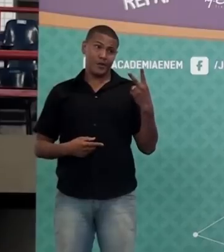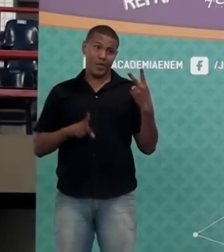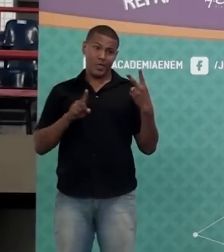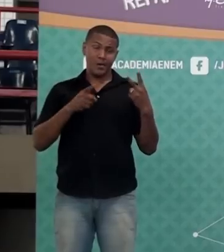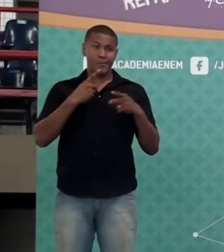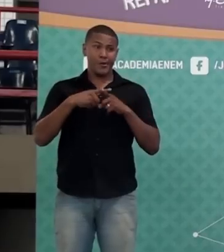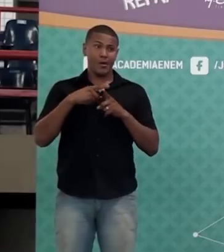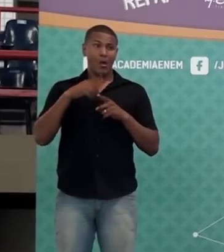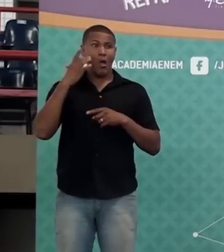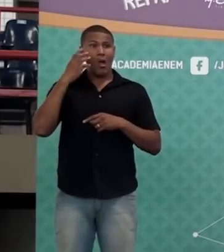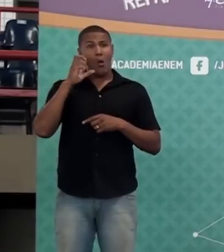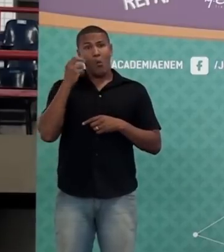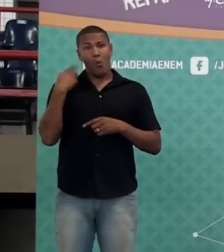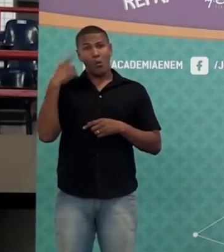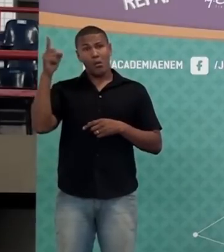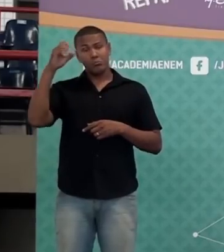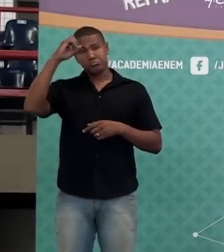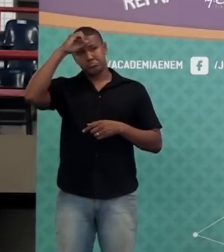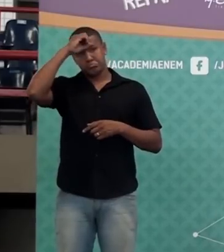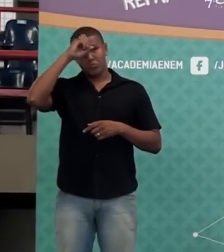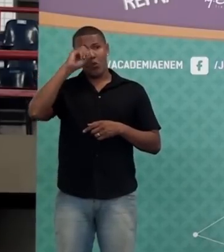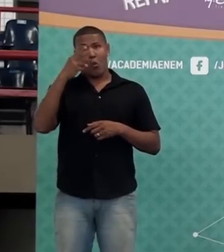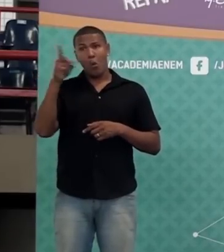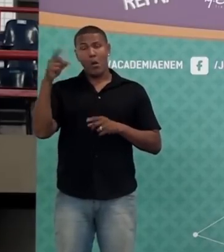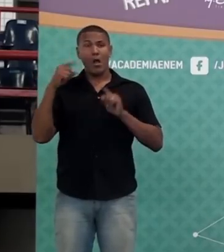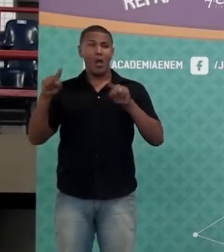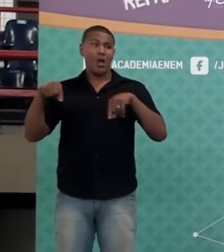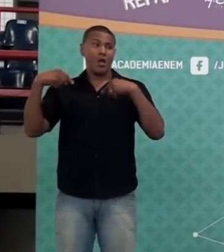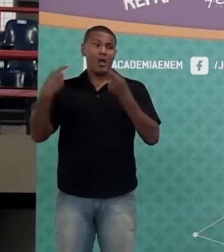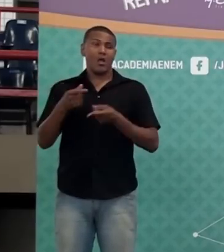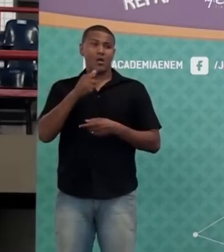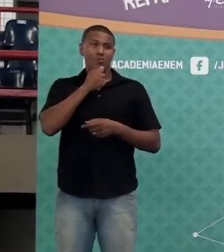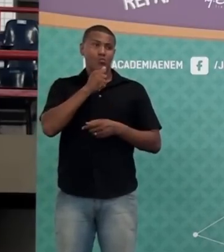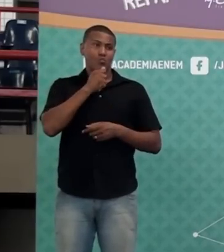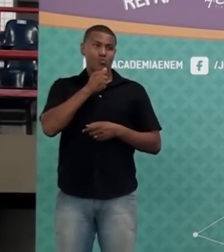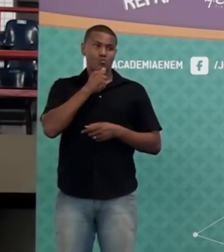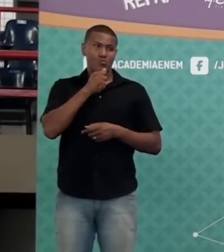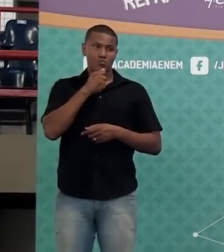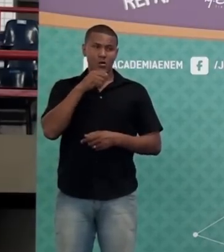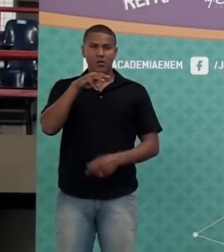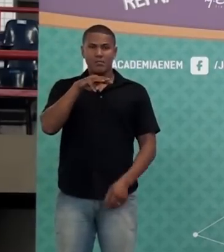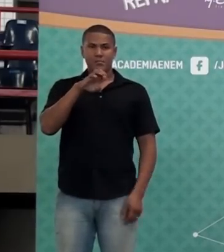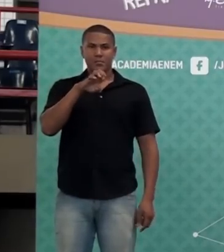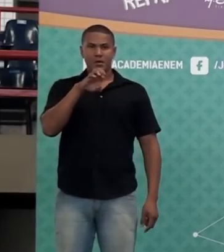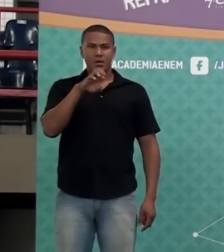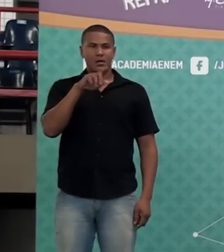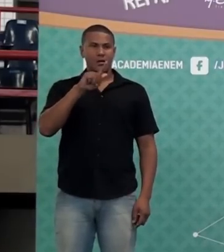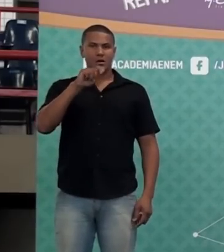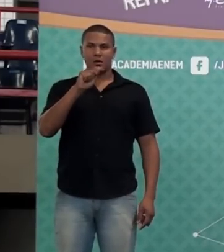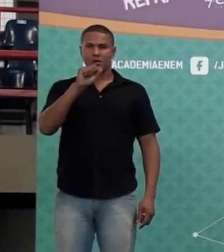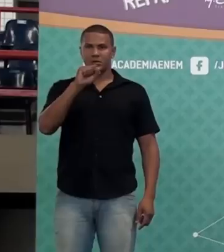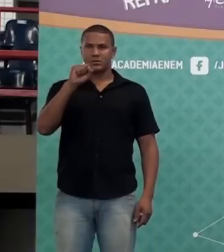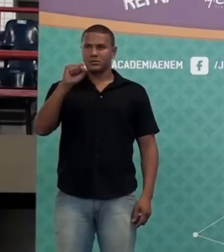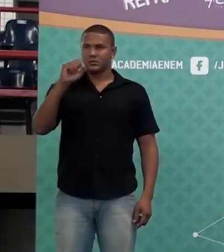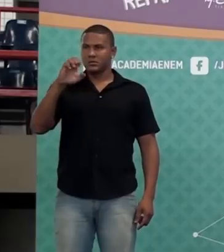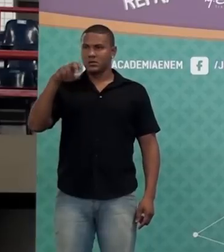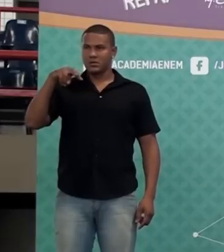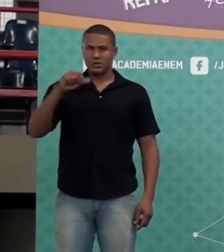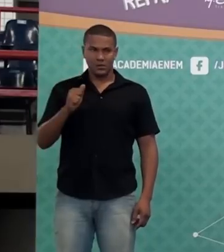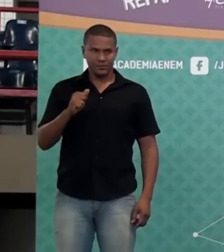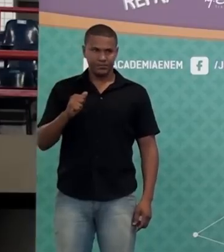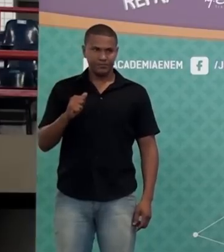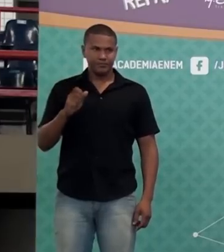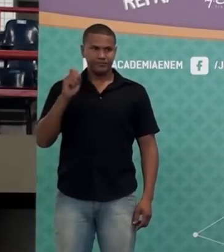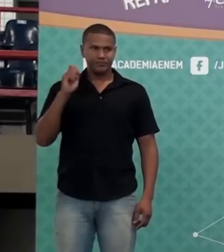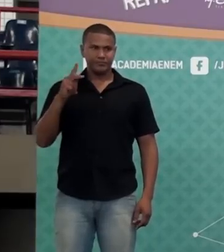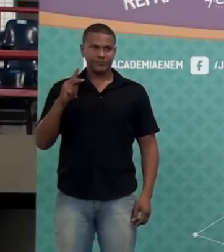não sabe, ou porque quem colocou não atualizou. Mega Sena com SS sem hífen.